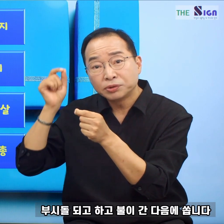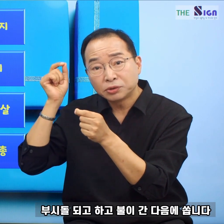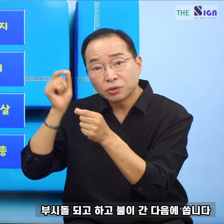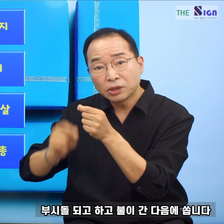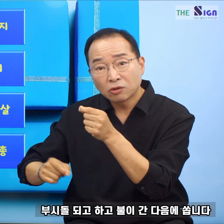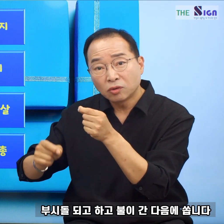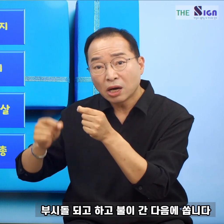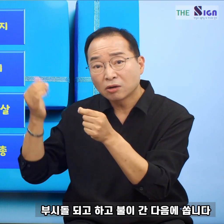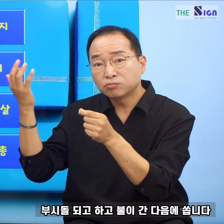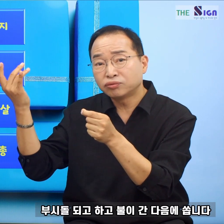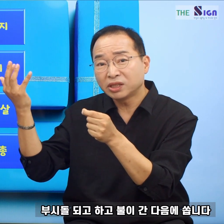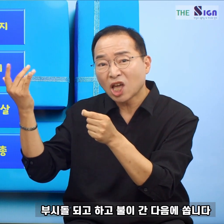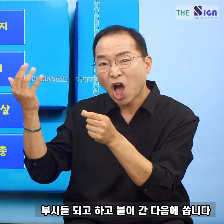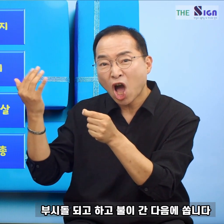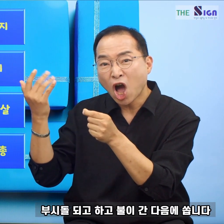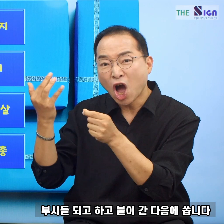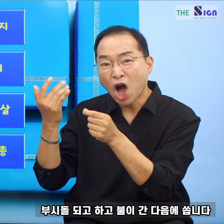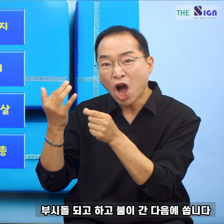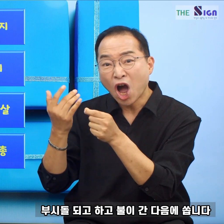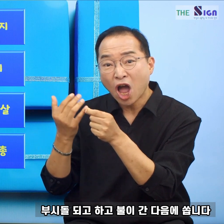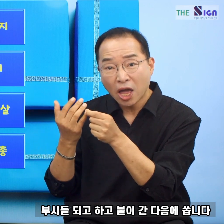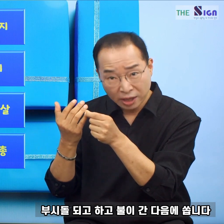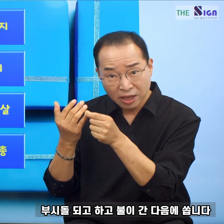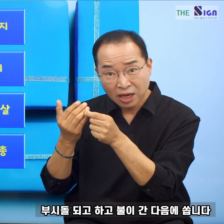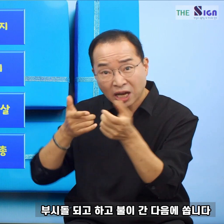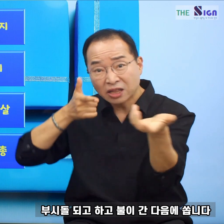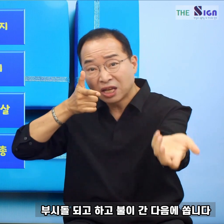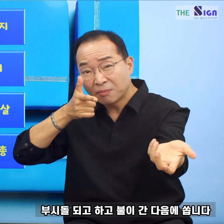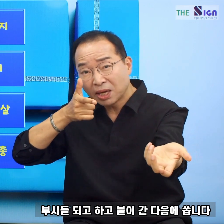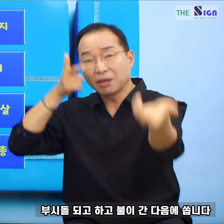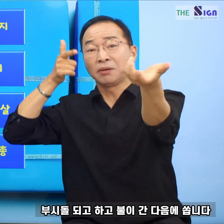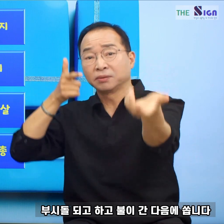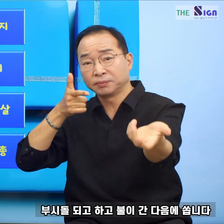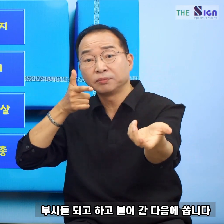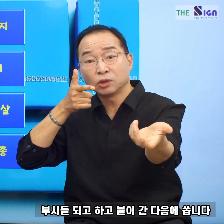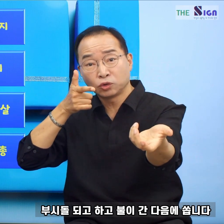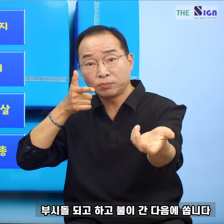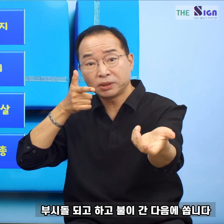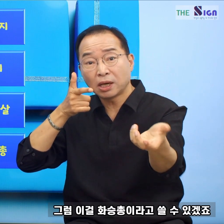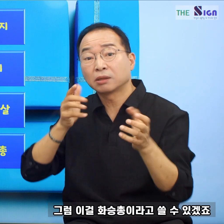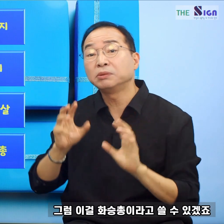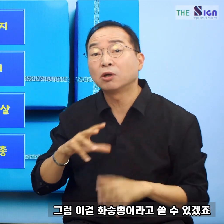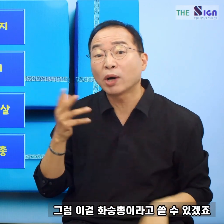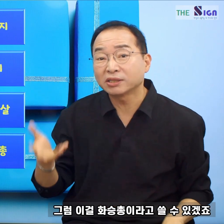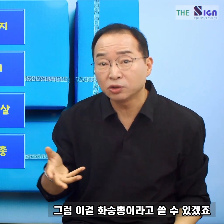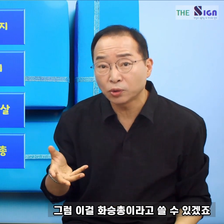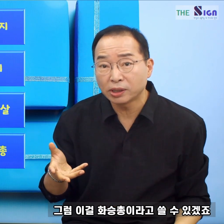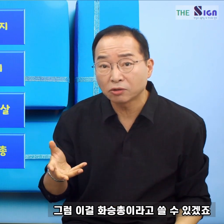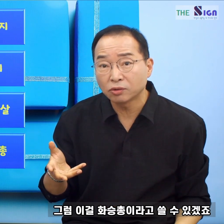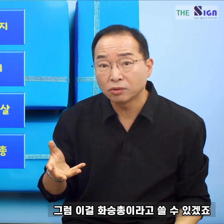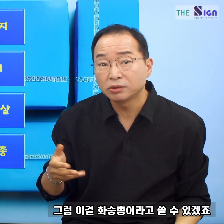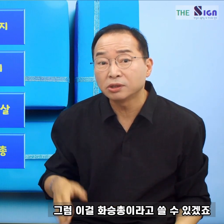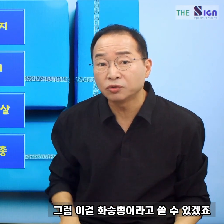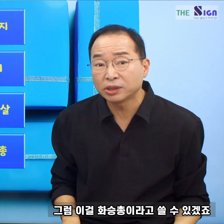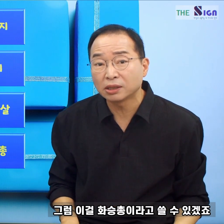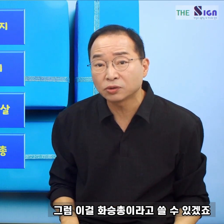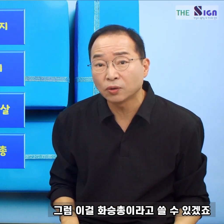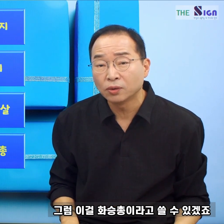부싯돌 되고 하고 불이 간 다음에 쏩니다. 그럼 이걸 화승총이라고 쓸 수 있겠죠.